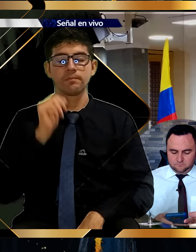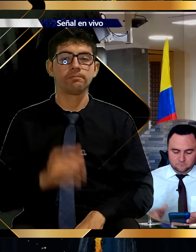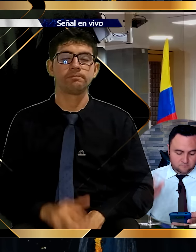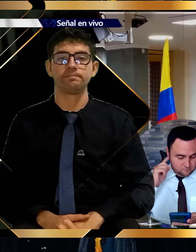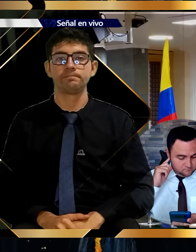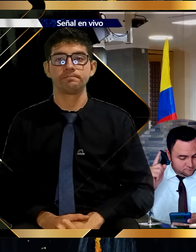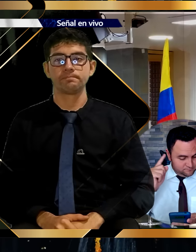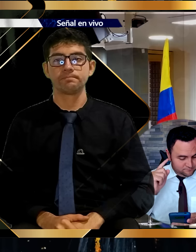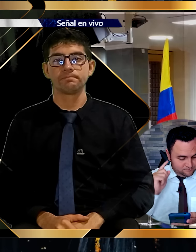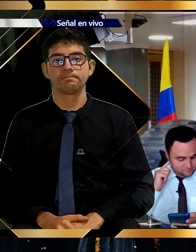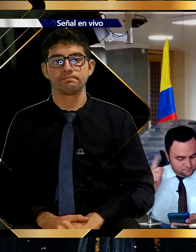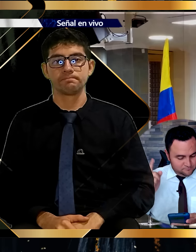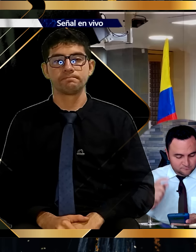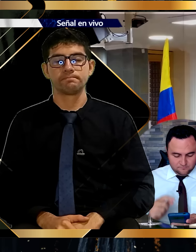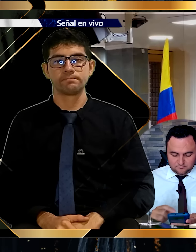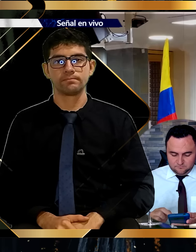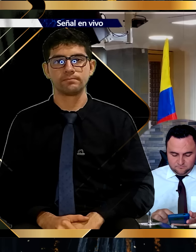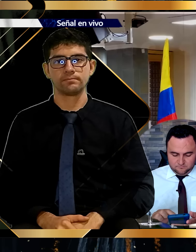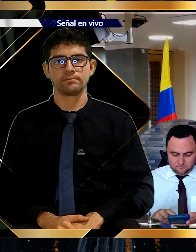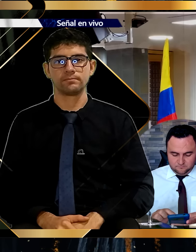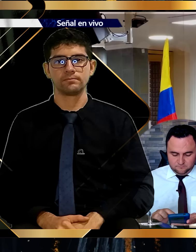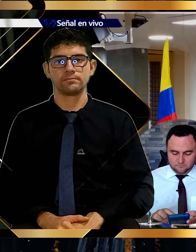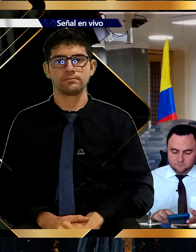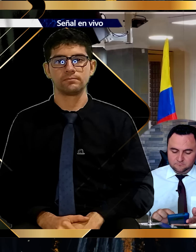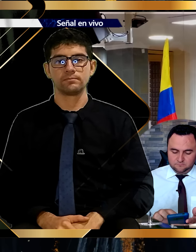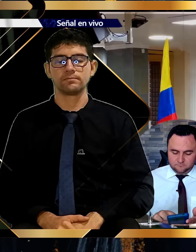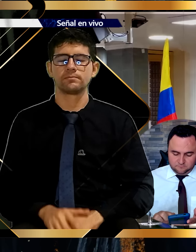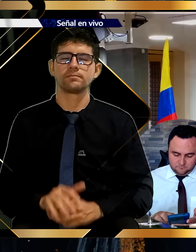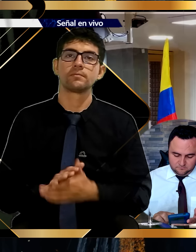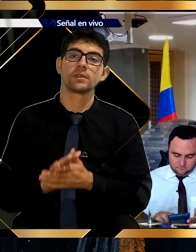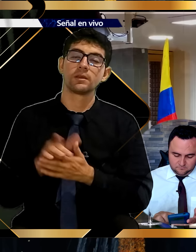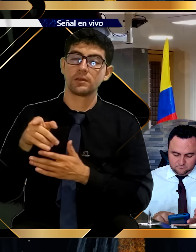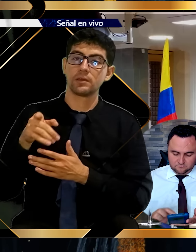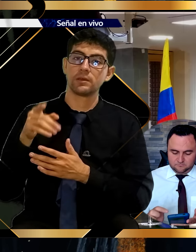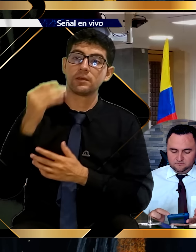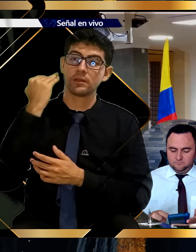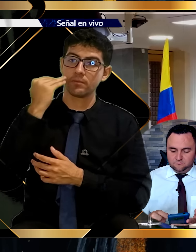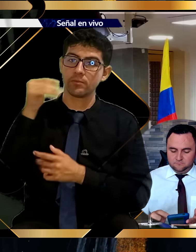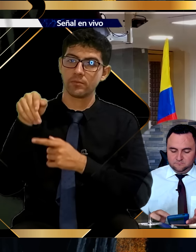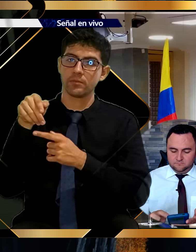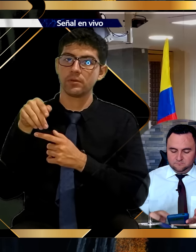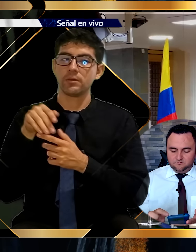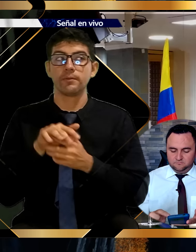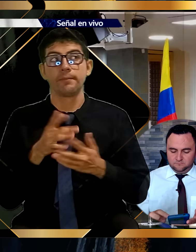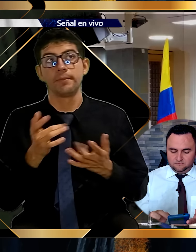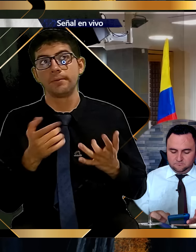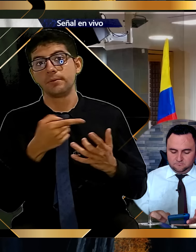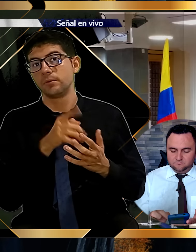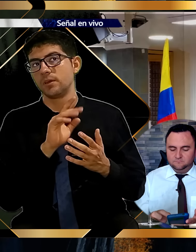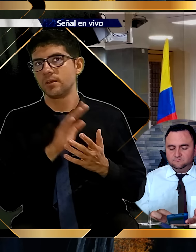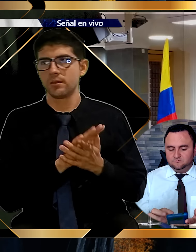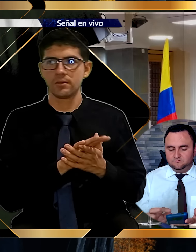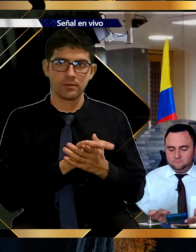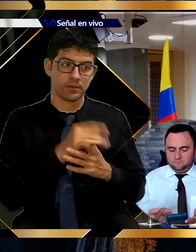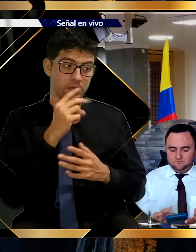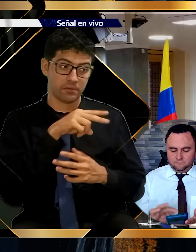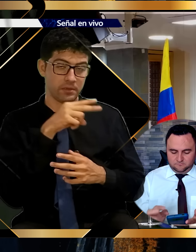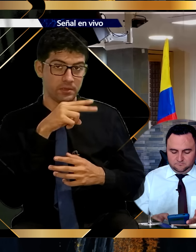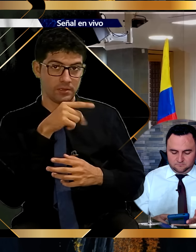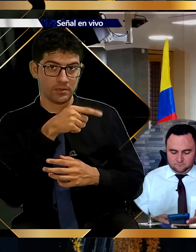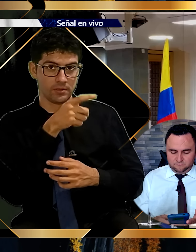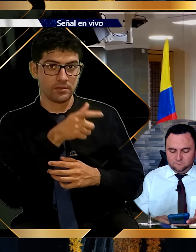Ella era activista. Y la hermana Beatriz se aguantaba todo eso y todos los días. Hasta